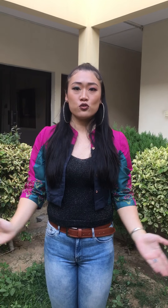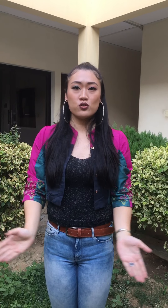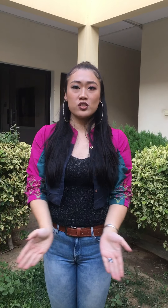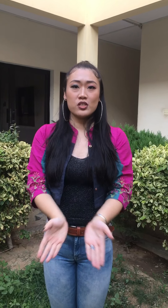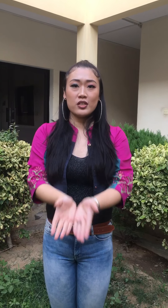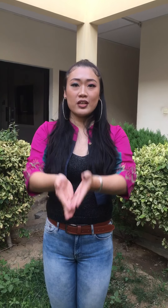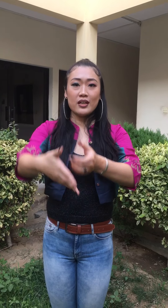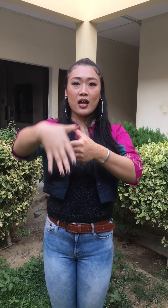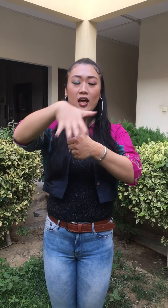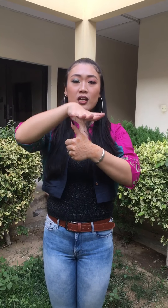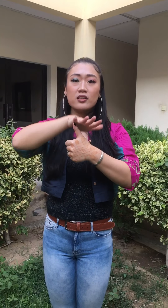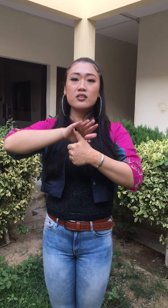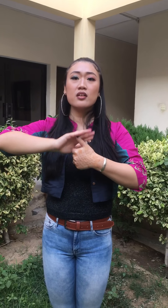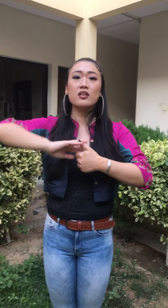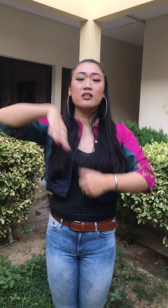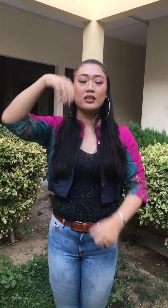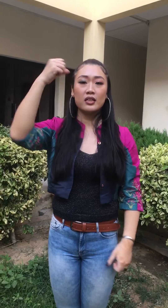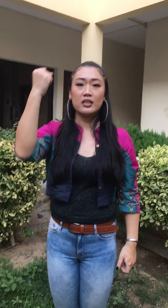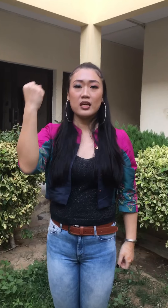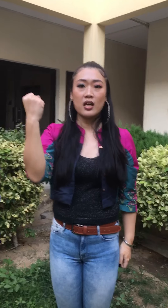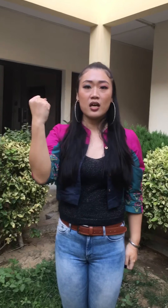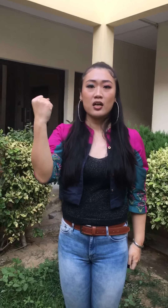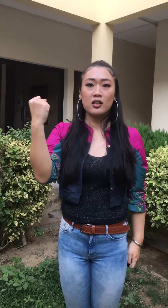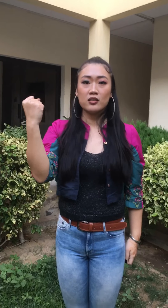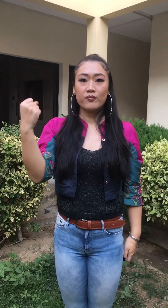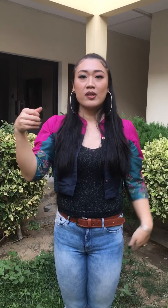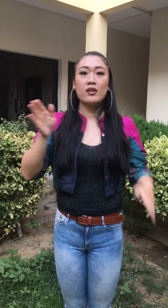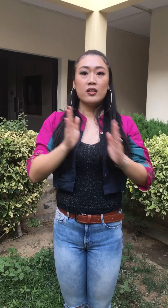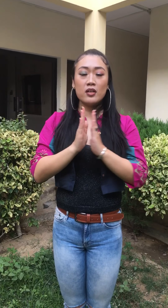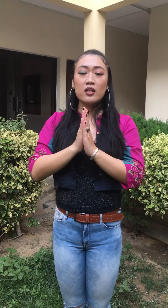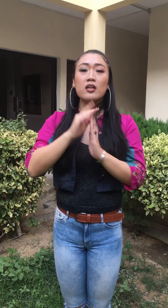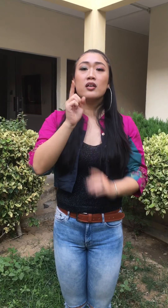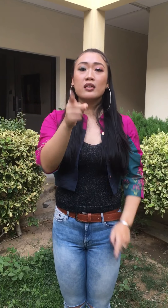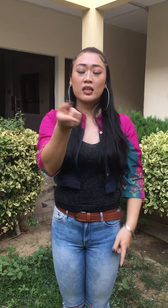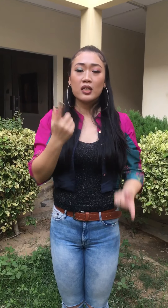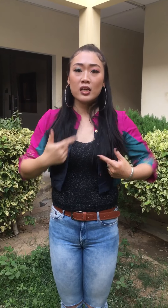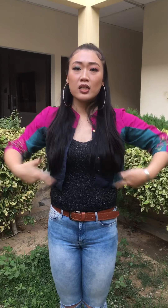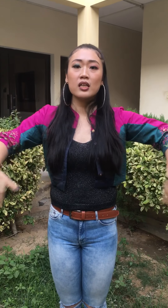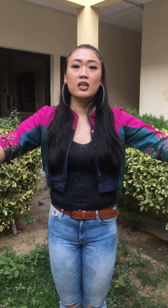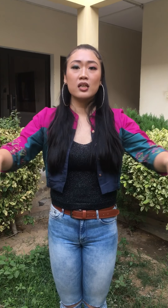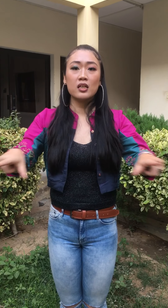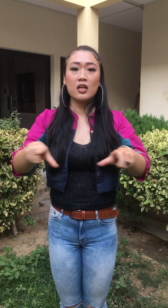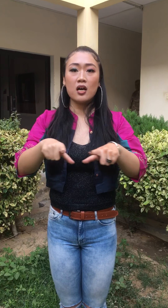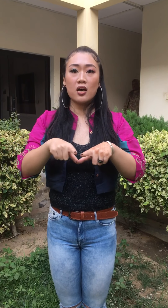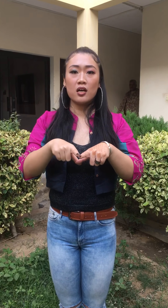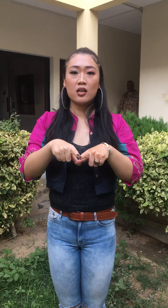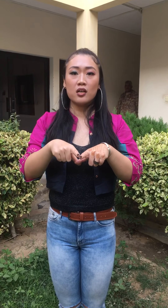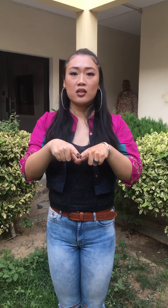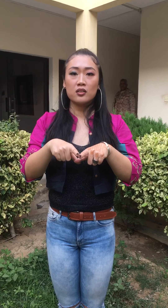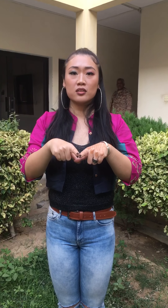只因爱的力量和你一